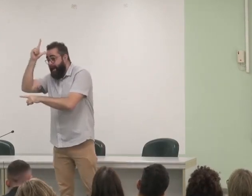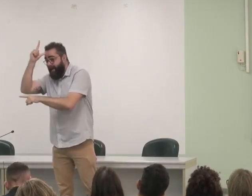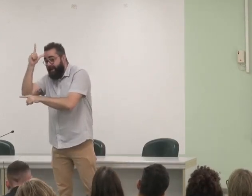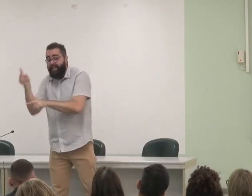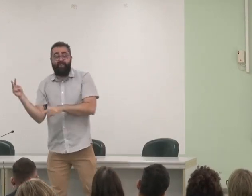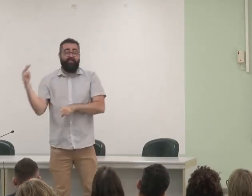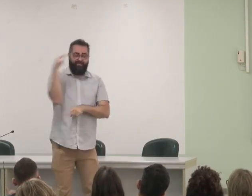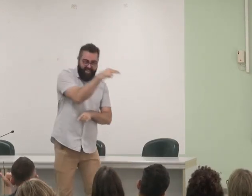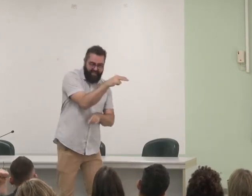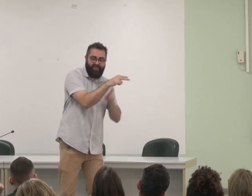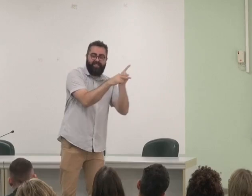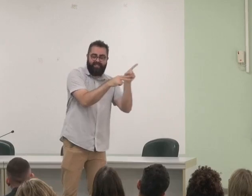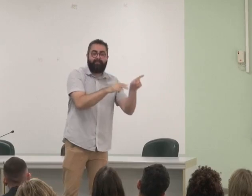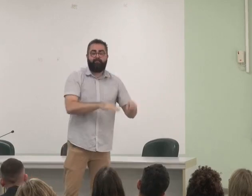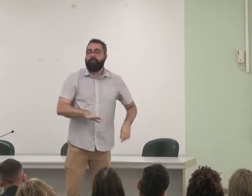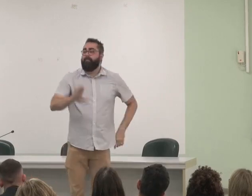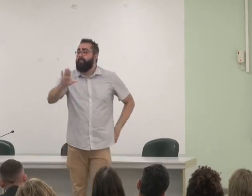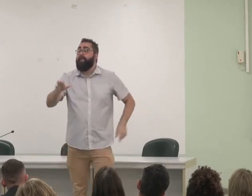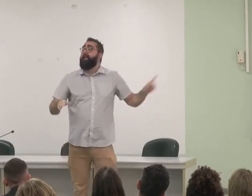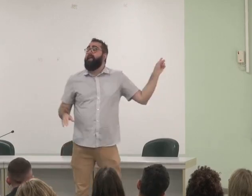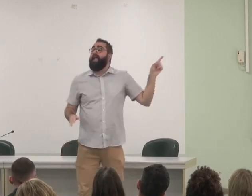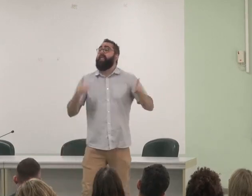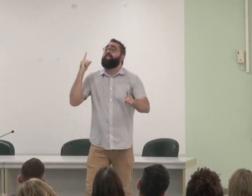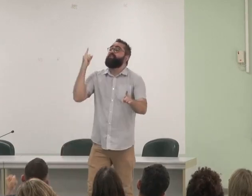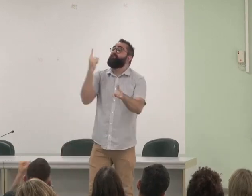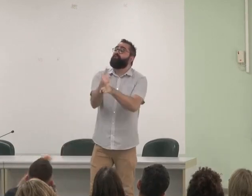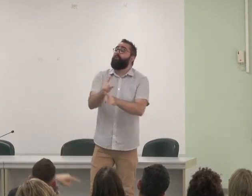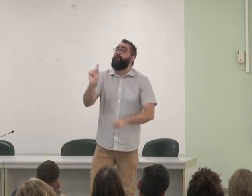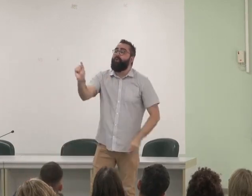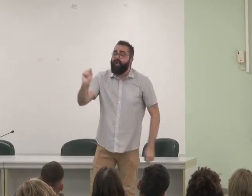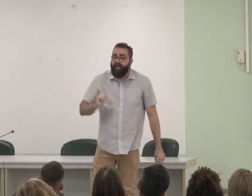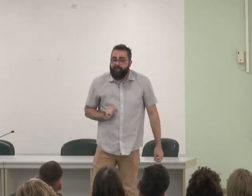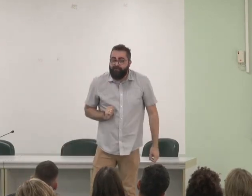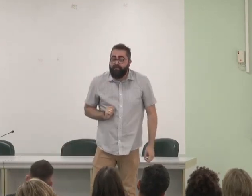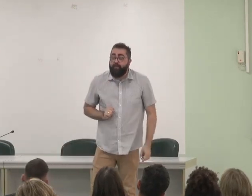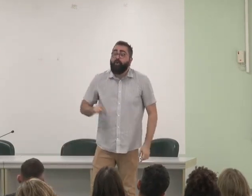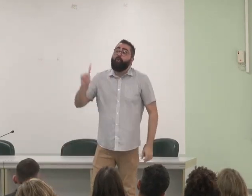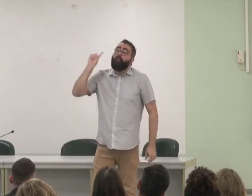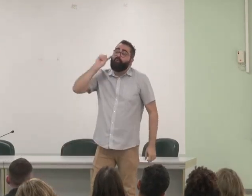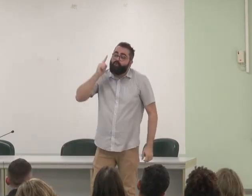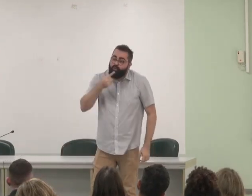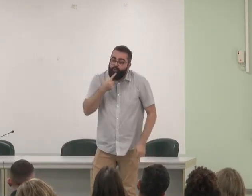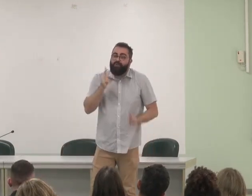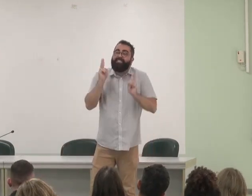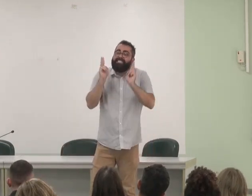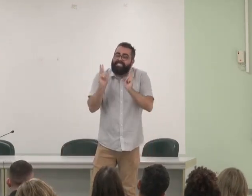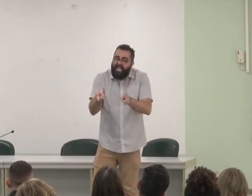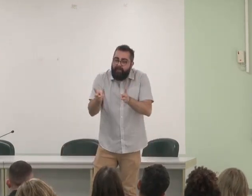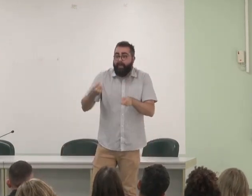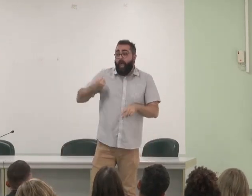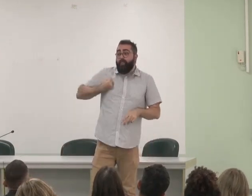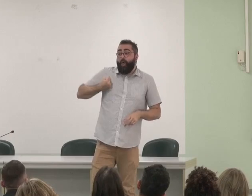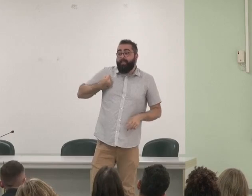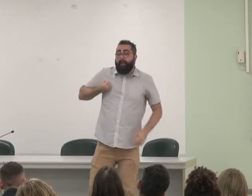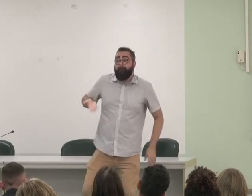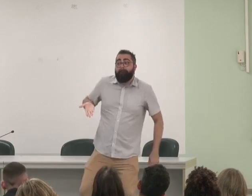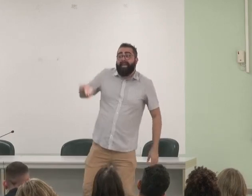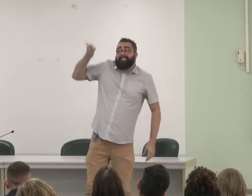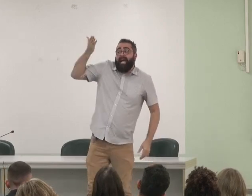vice-versa, né? Os surdos que utilizam língua de sinais alemã, olhando para as palavras da língua de sinais americana. E aí o que acontece?